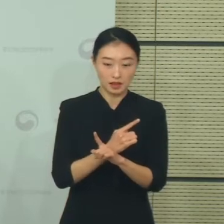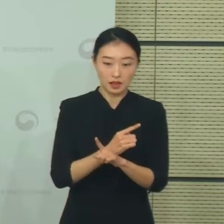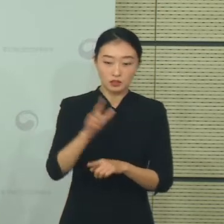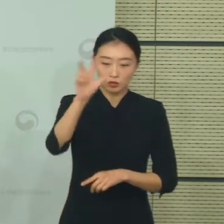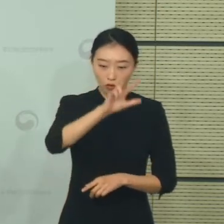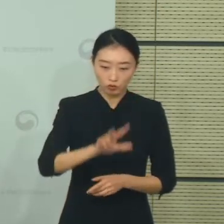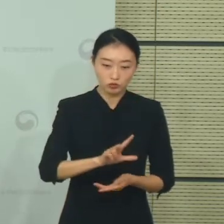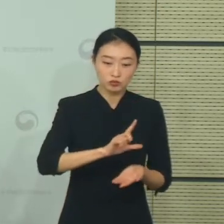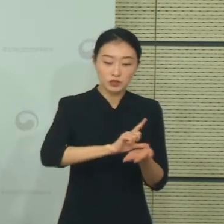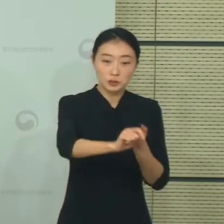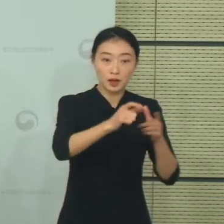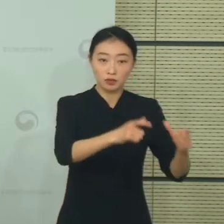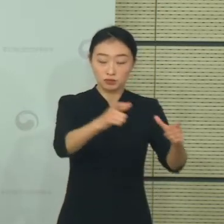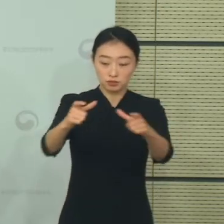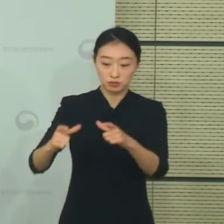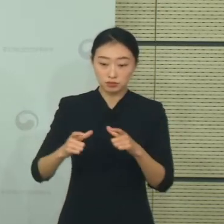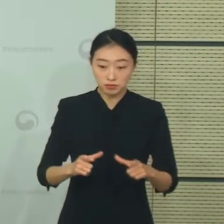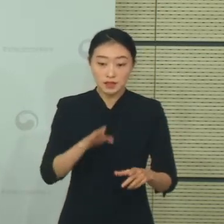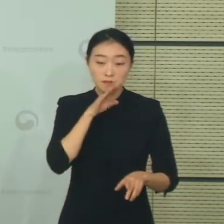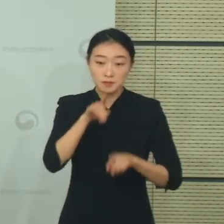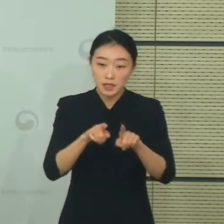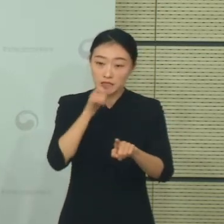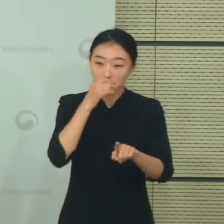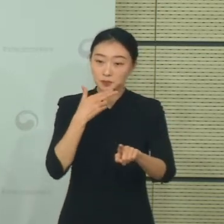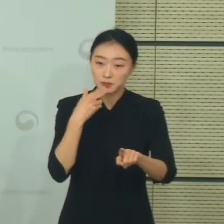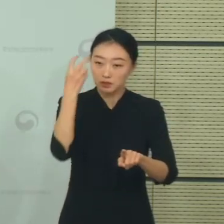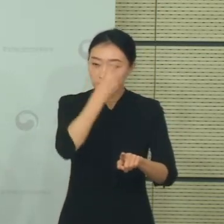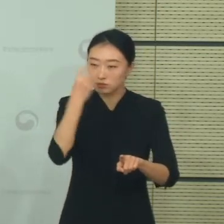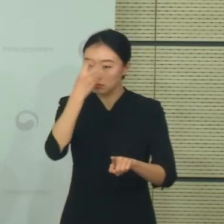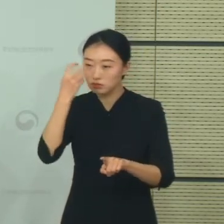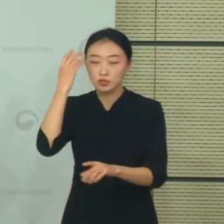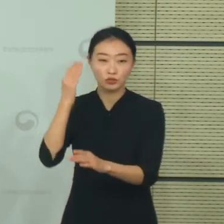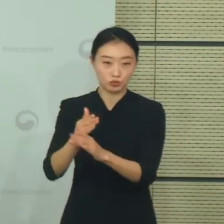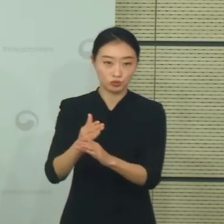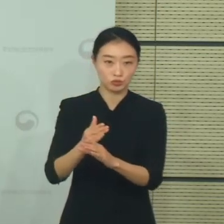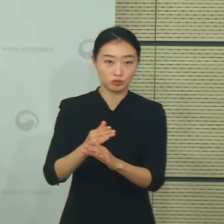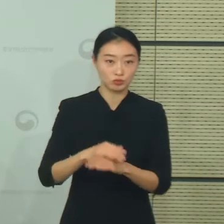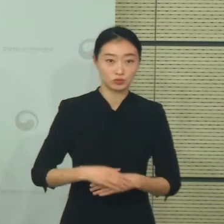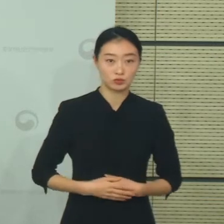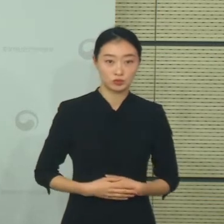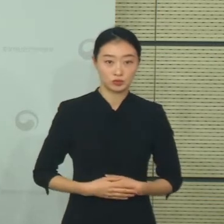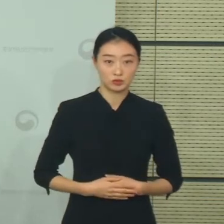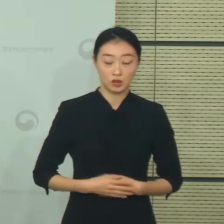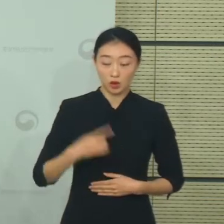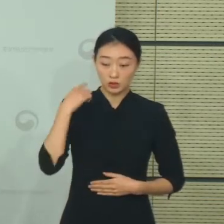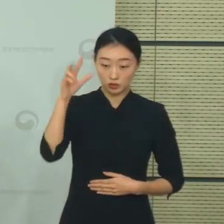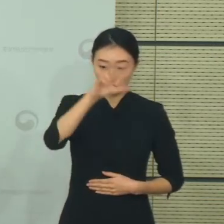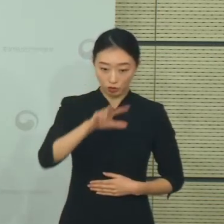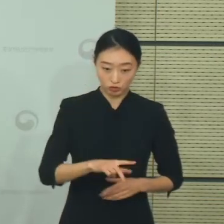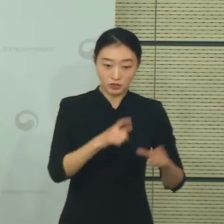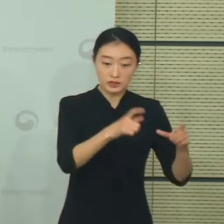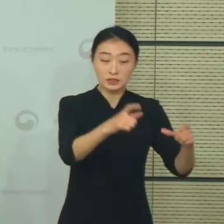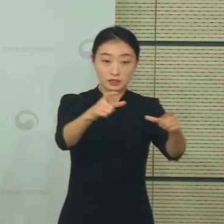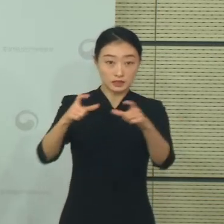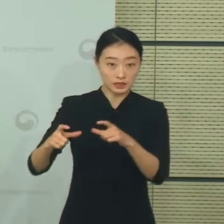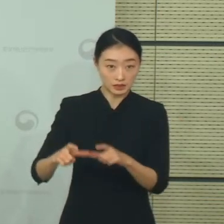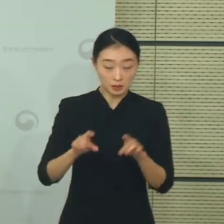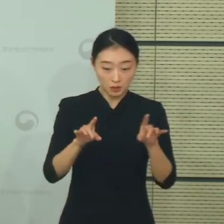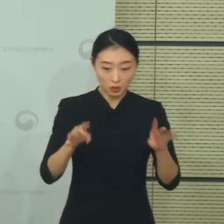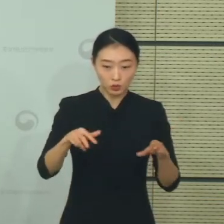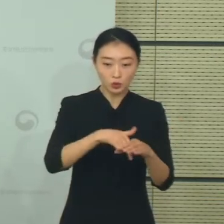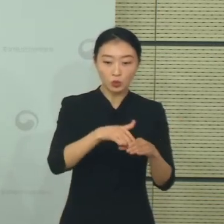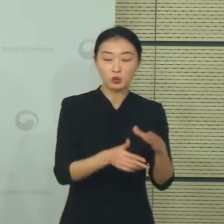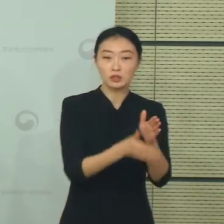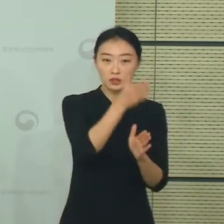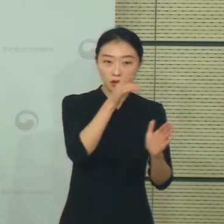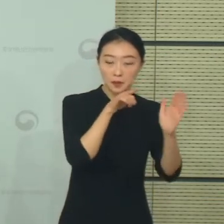지방자치단체별로 사회적 거리두기 실천사항을 점검하고 있습니다. 어제 각 지자체별로 종교시설을 중심으로